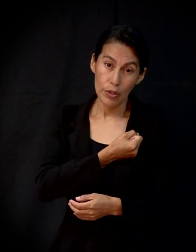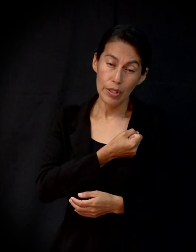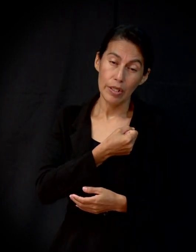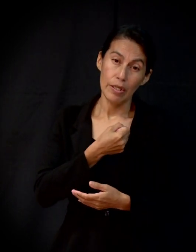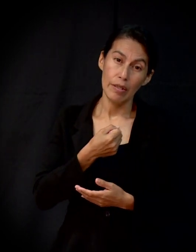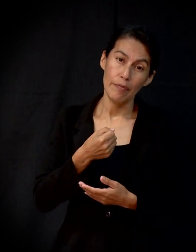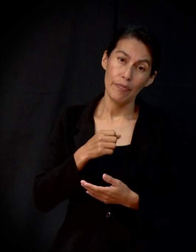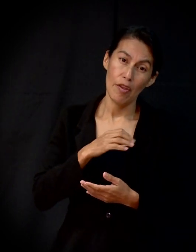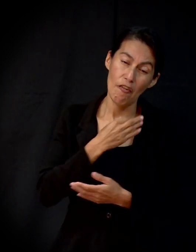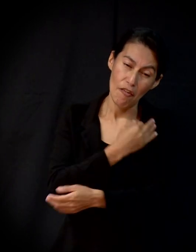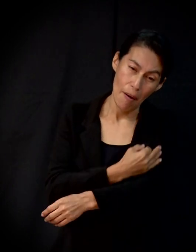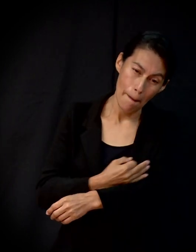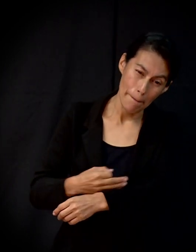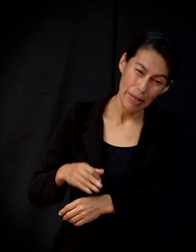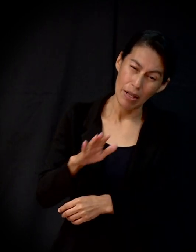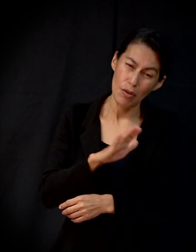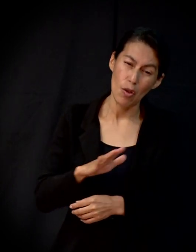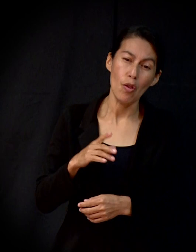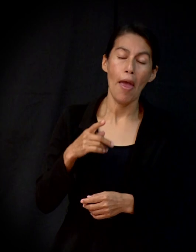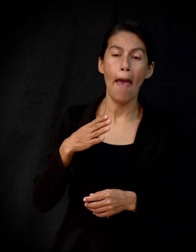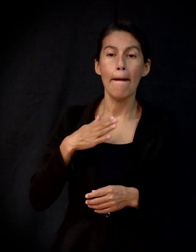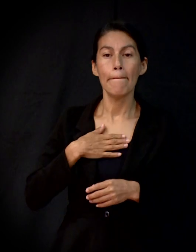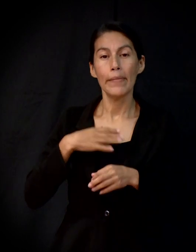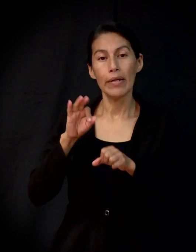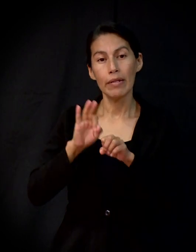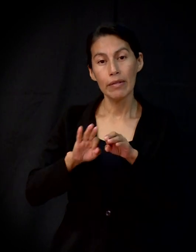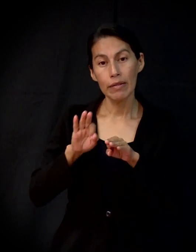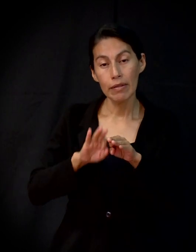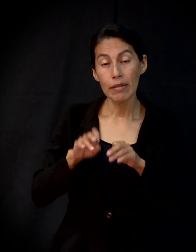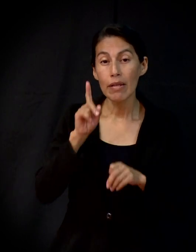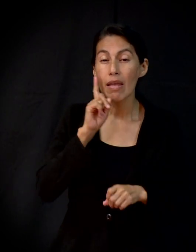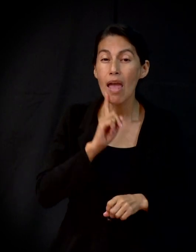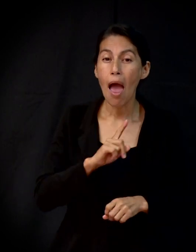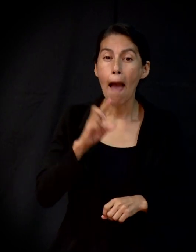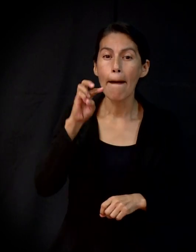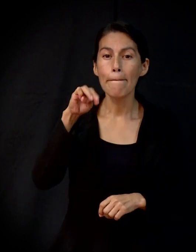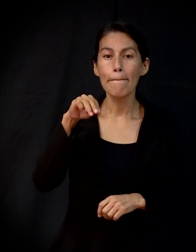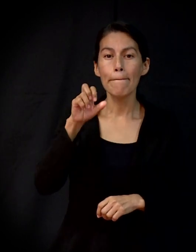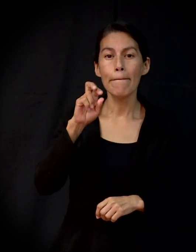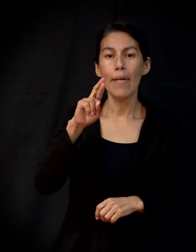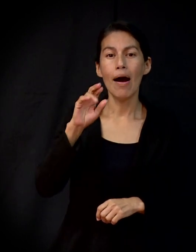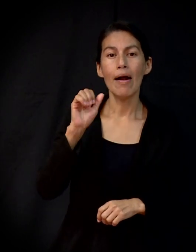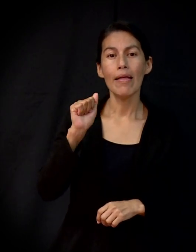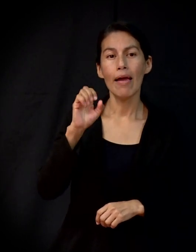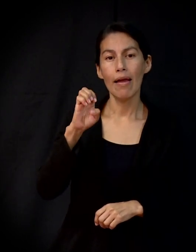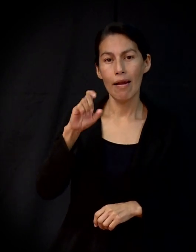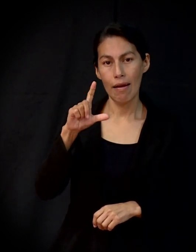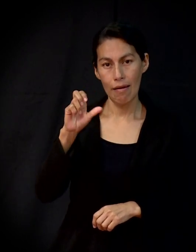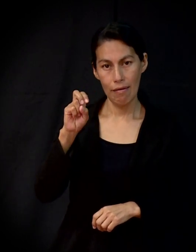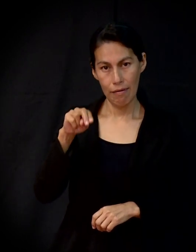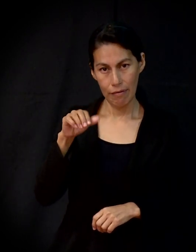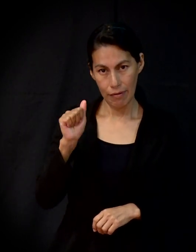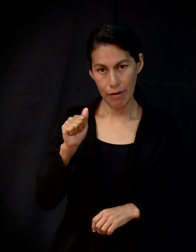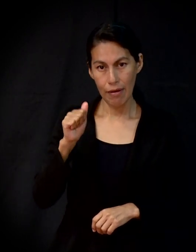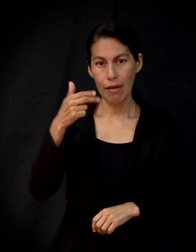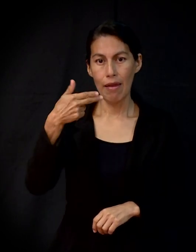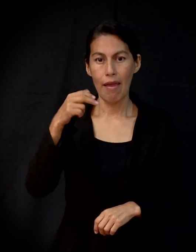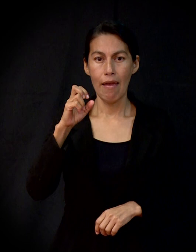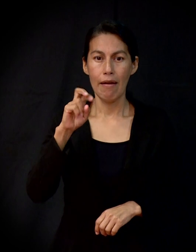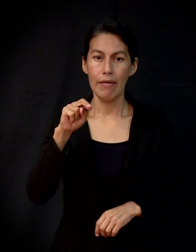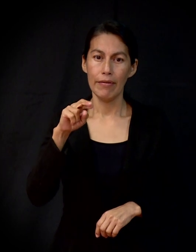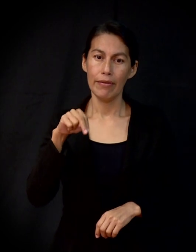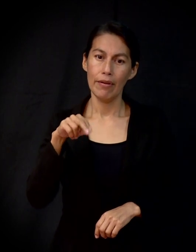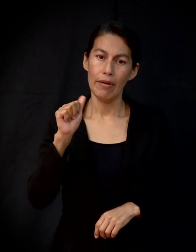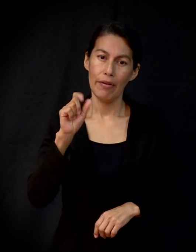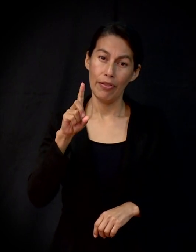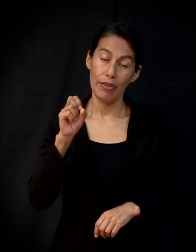tía la señora María Elena Hernández. Dios obre conforme a su voluntad y bendita